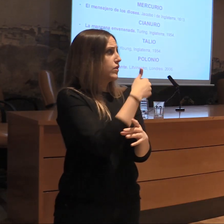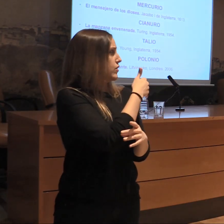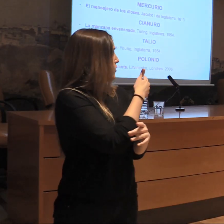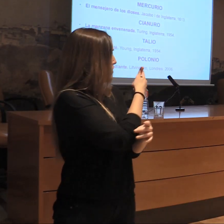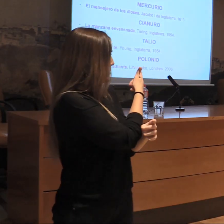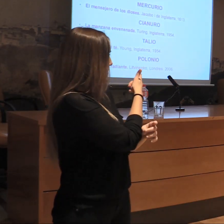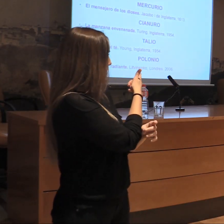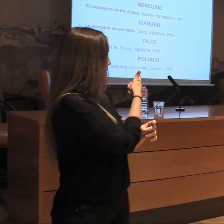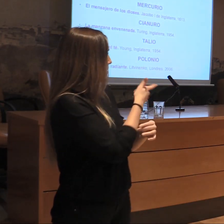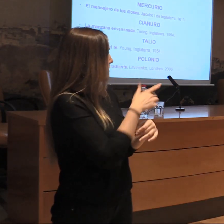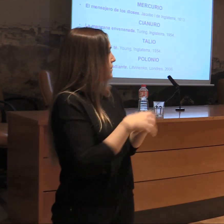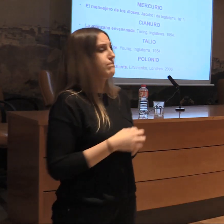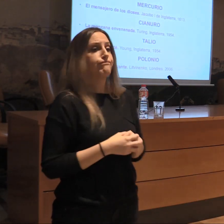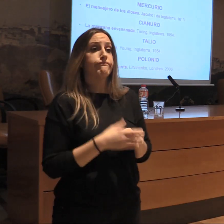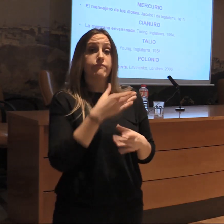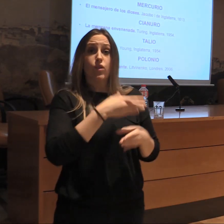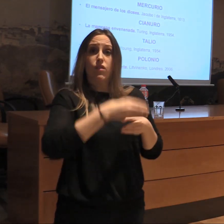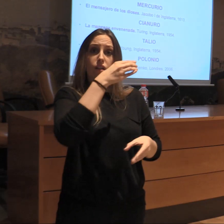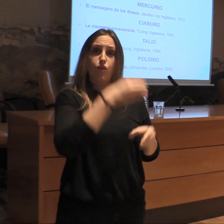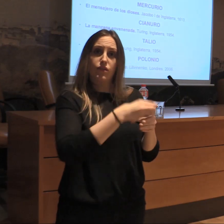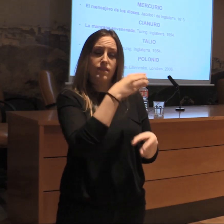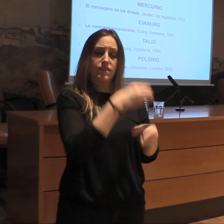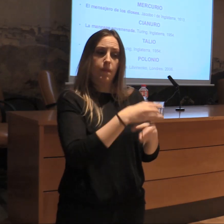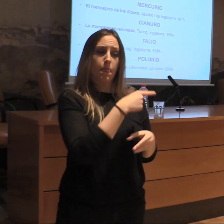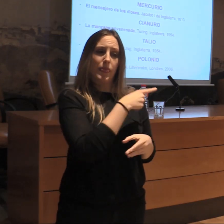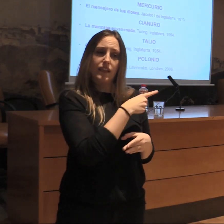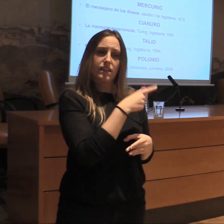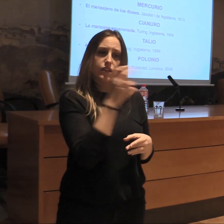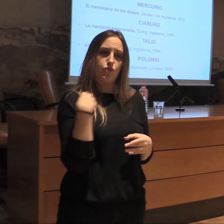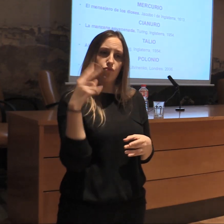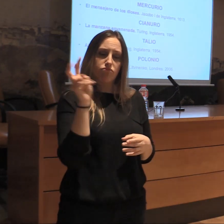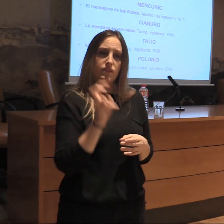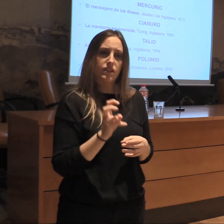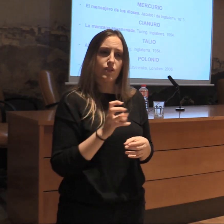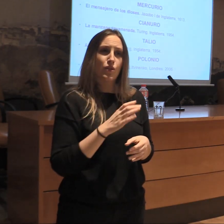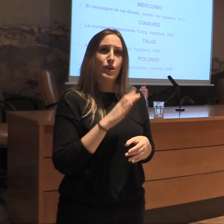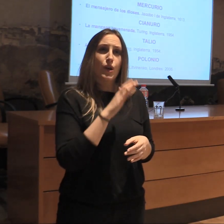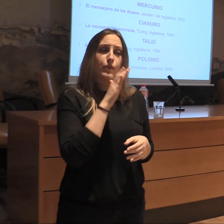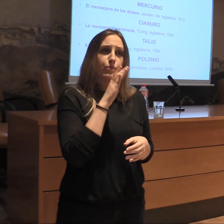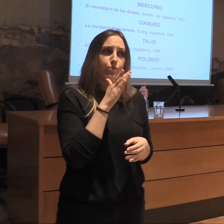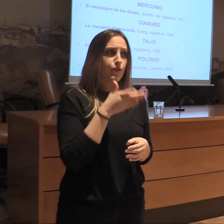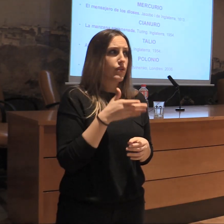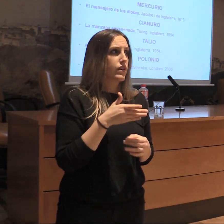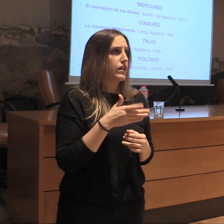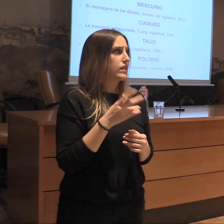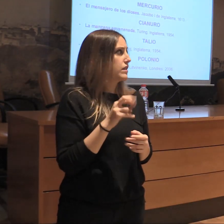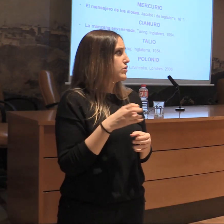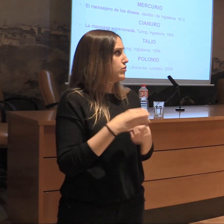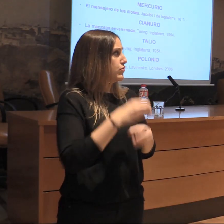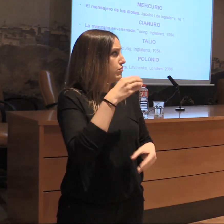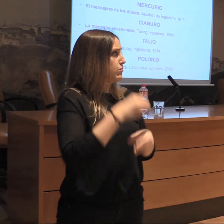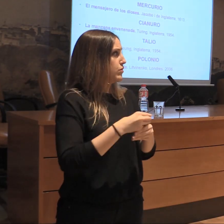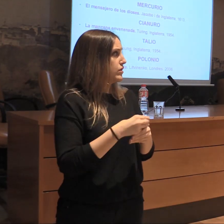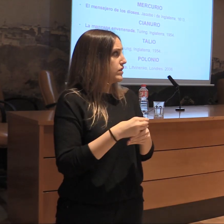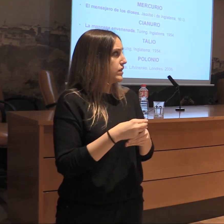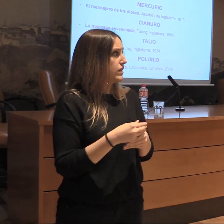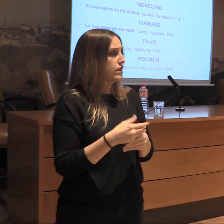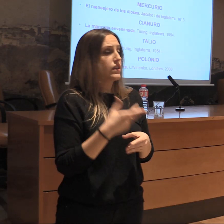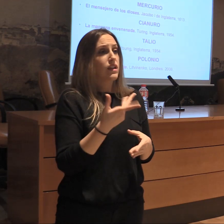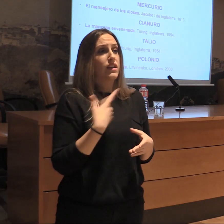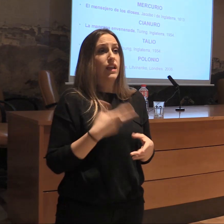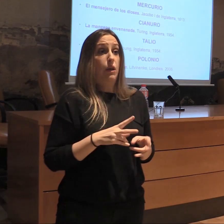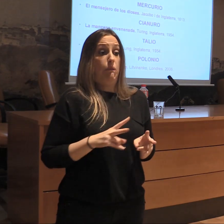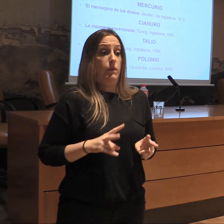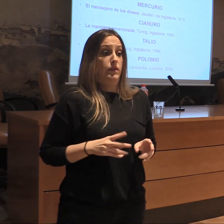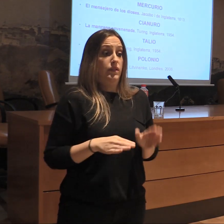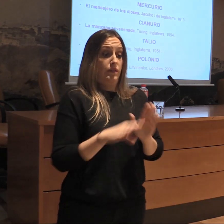bote. Este bote me lo he traído porque es un bote cuyos principios